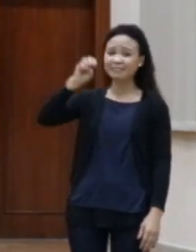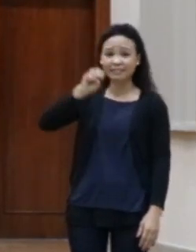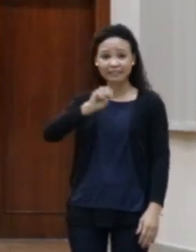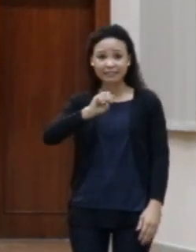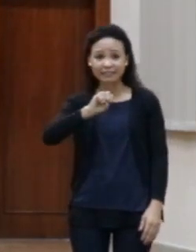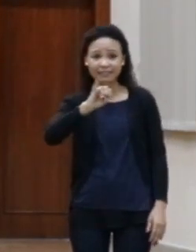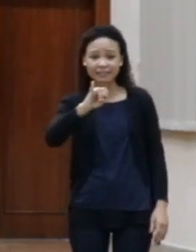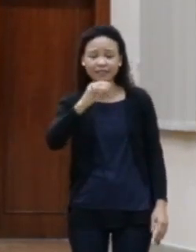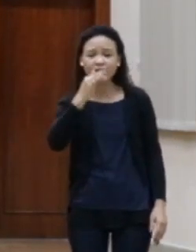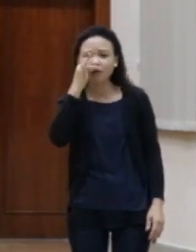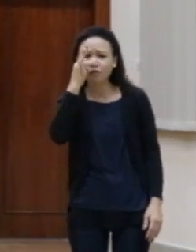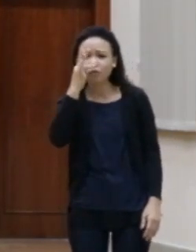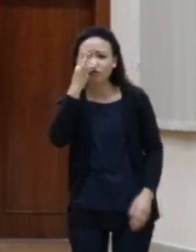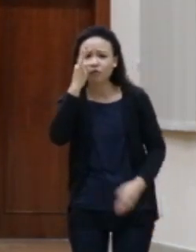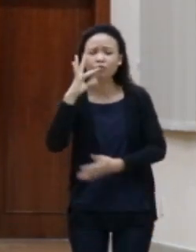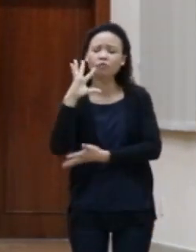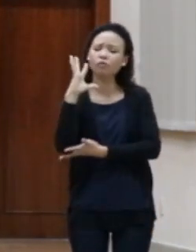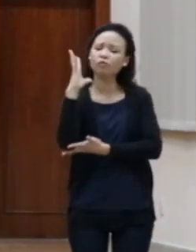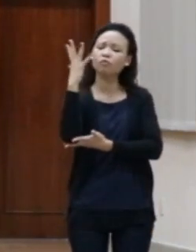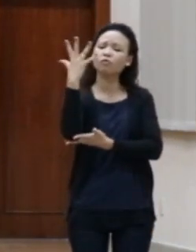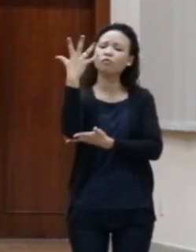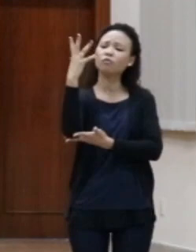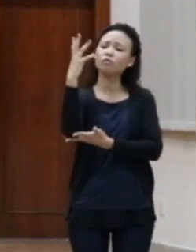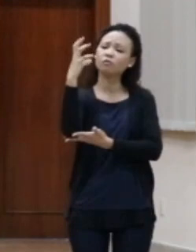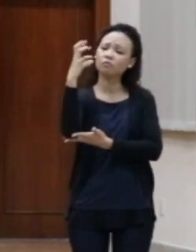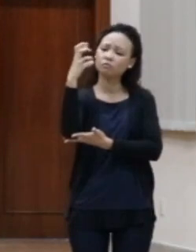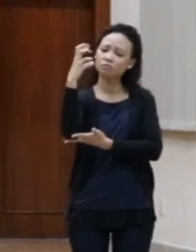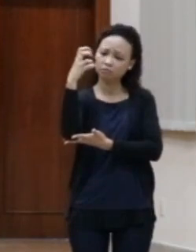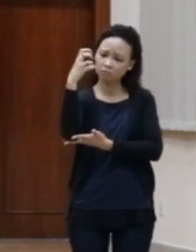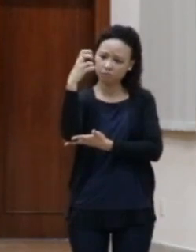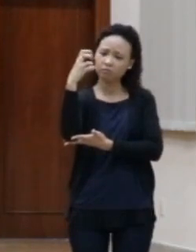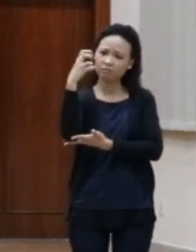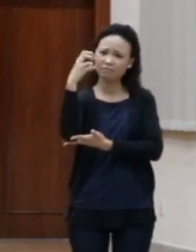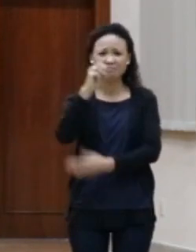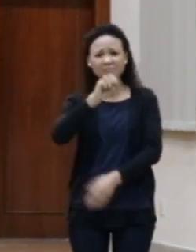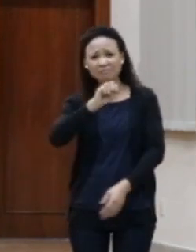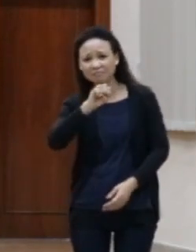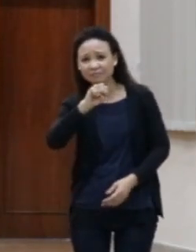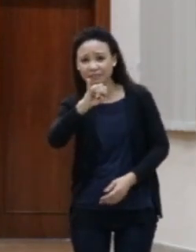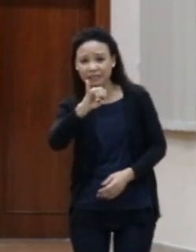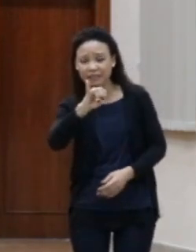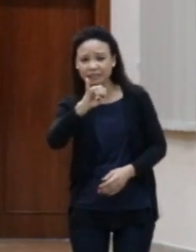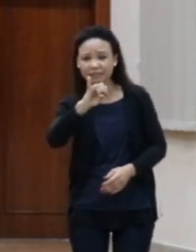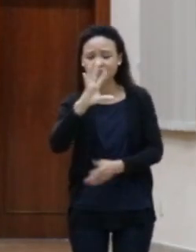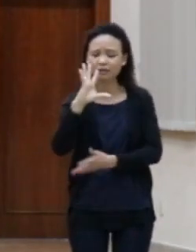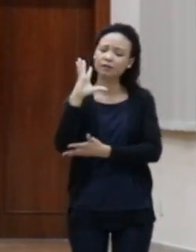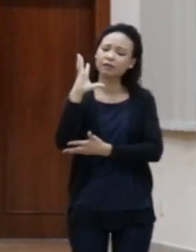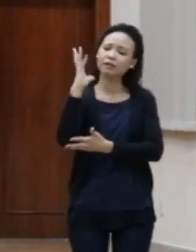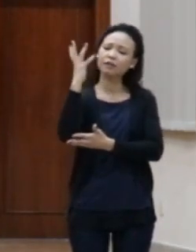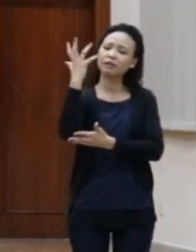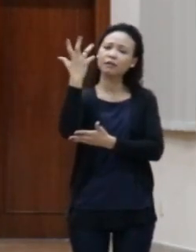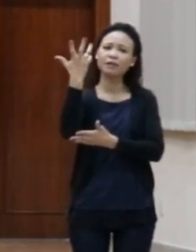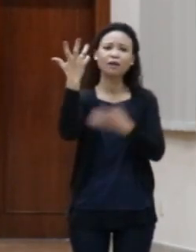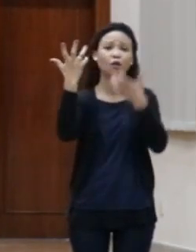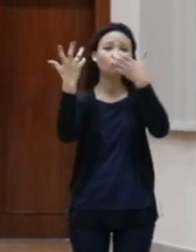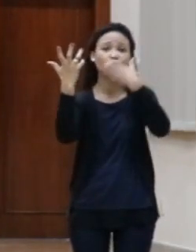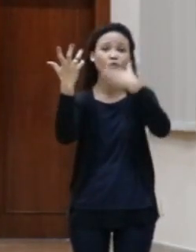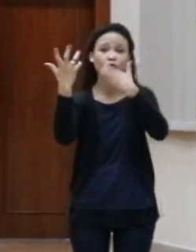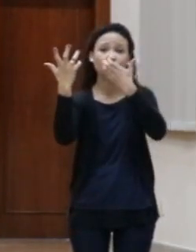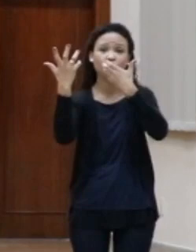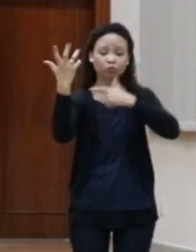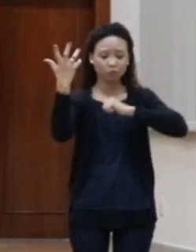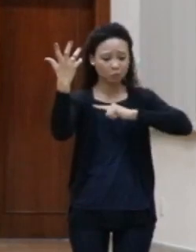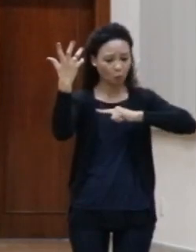Ainda que a figueira não floresça, ainda que a videira não dê o